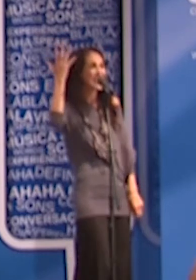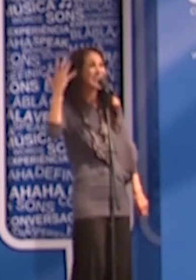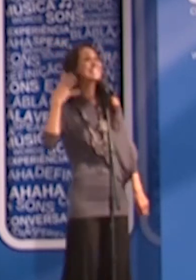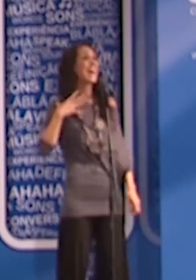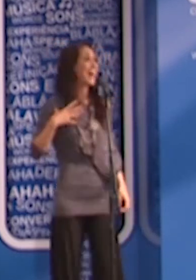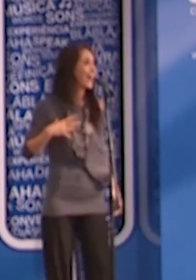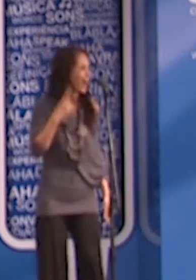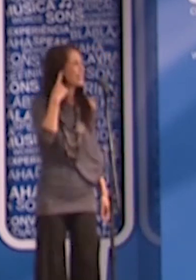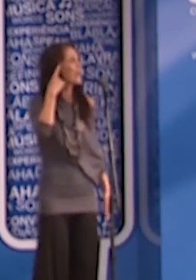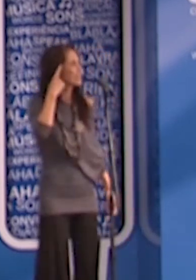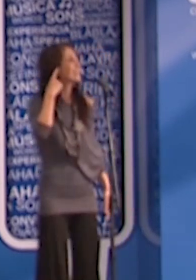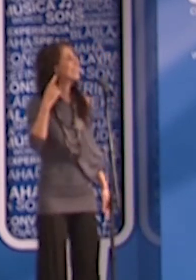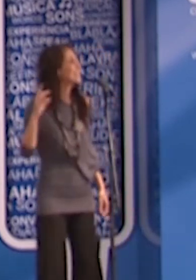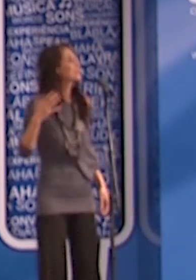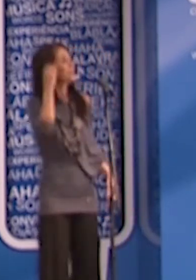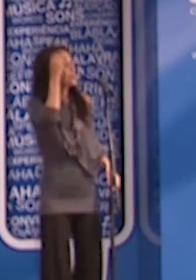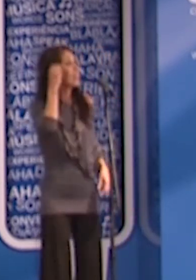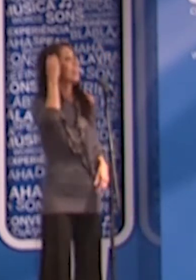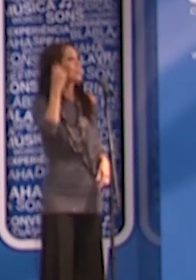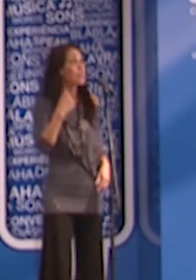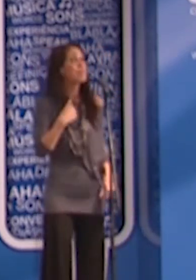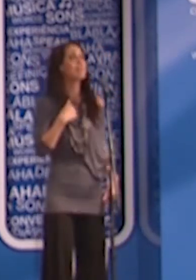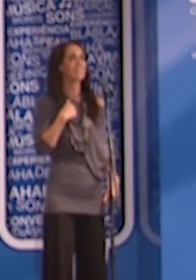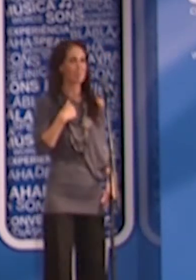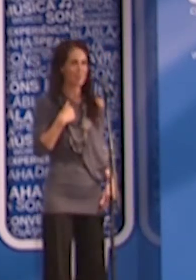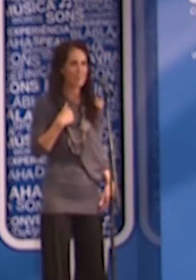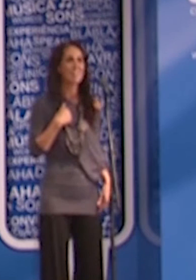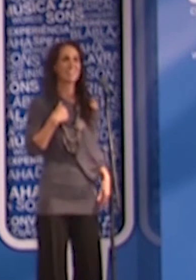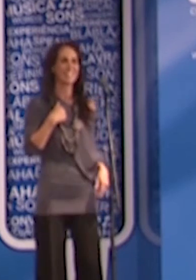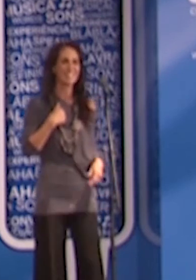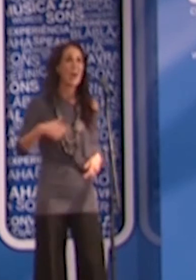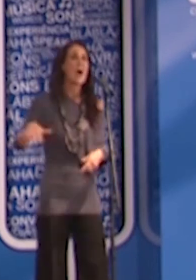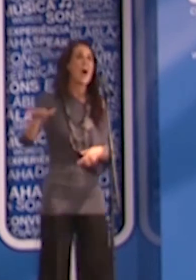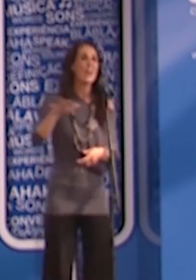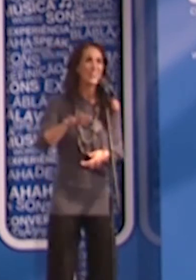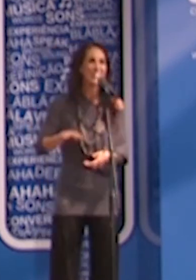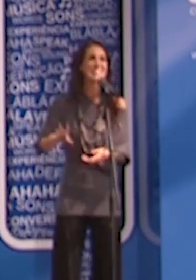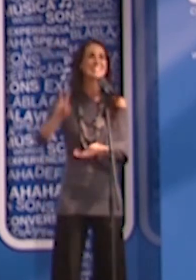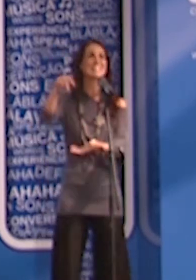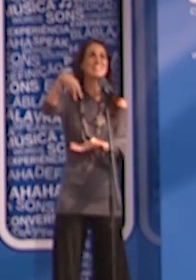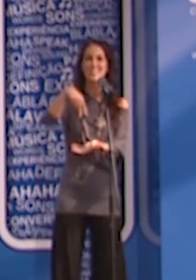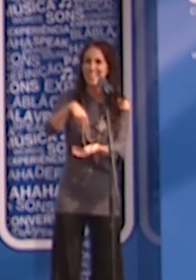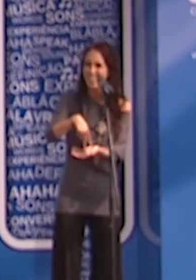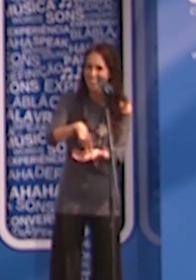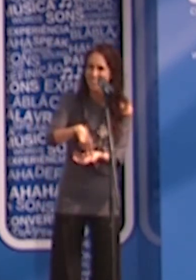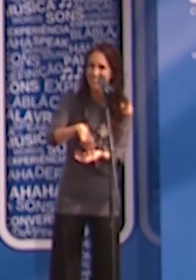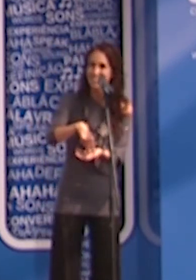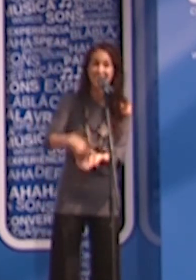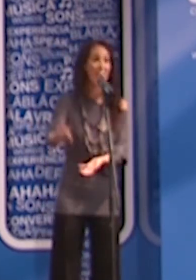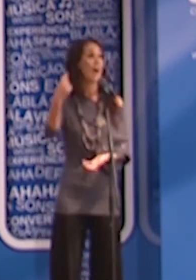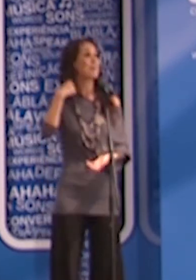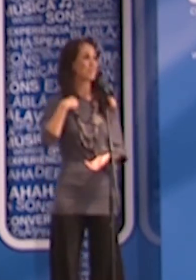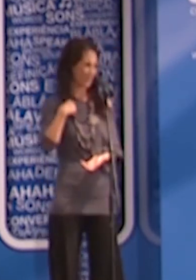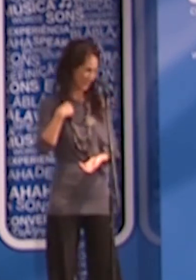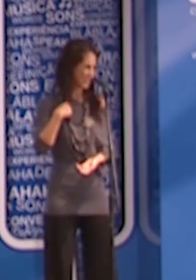Quando que... E ouvido? Sonha. Boa! Onde